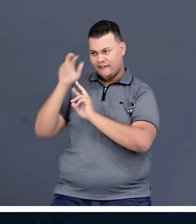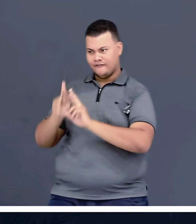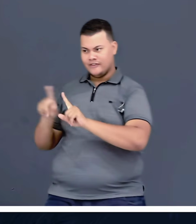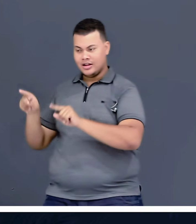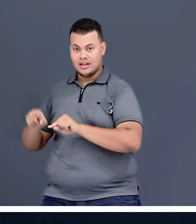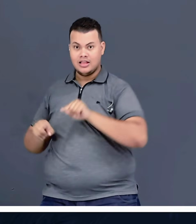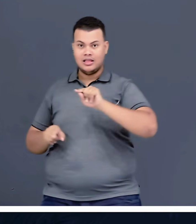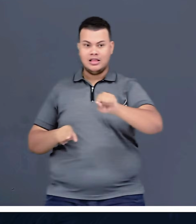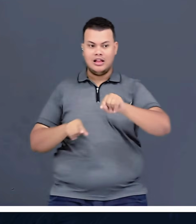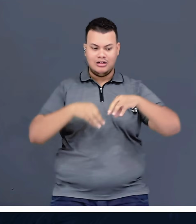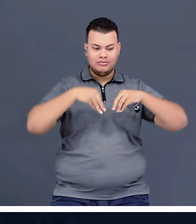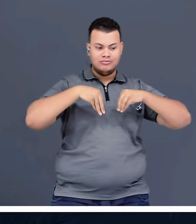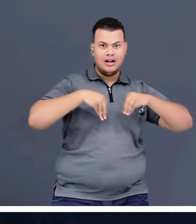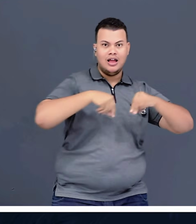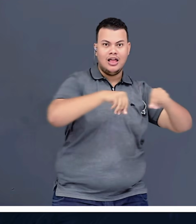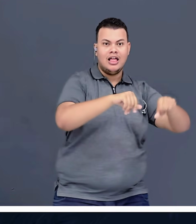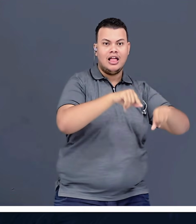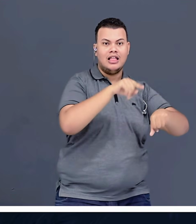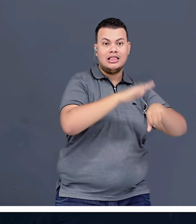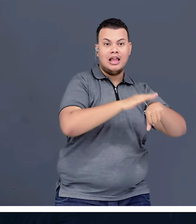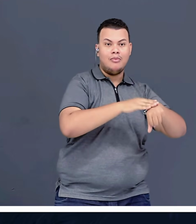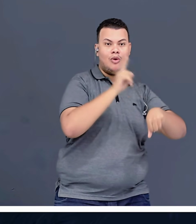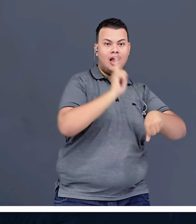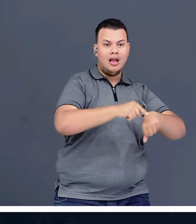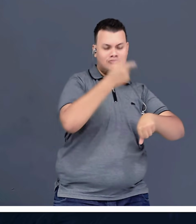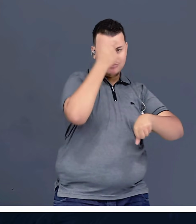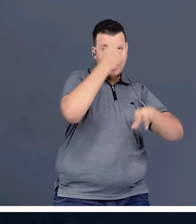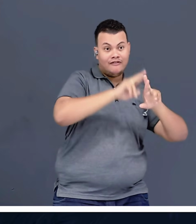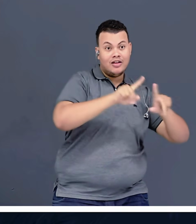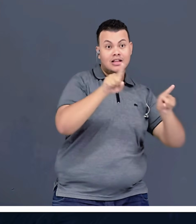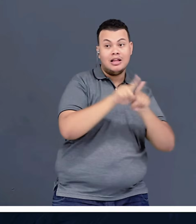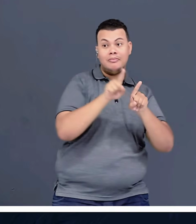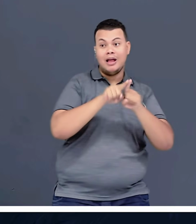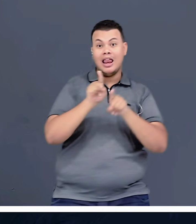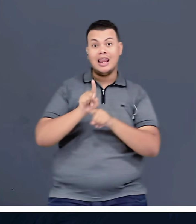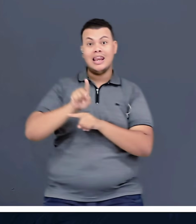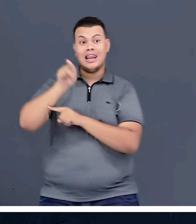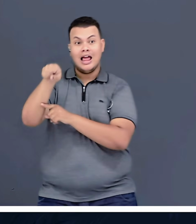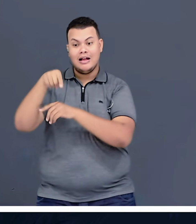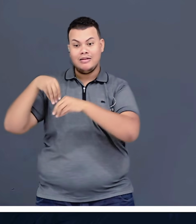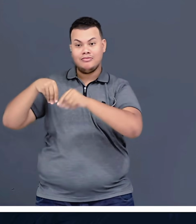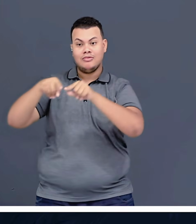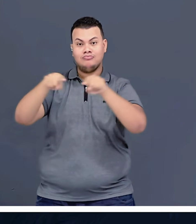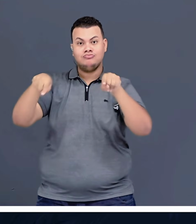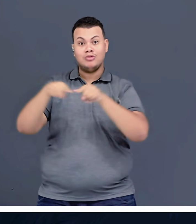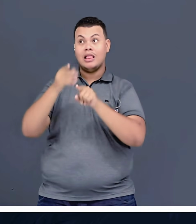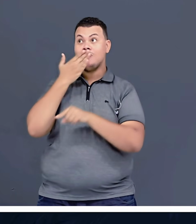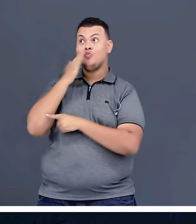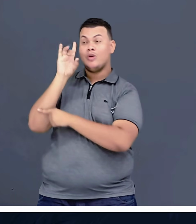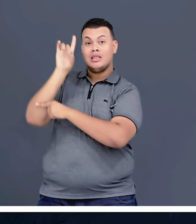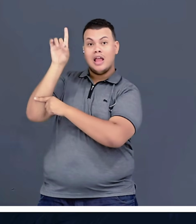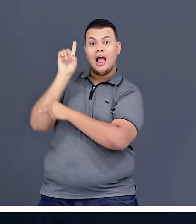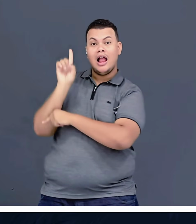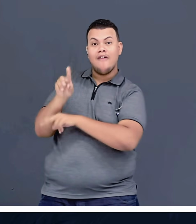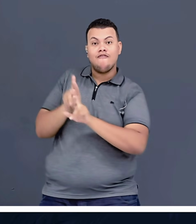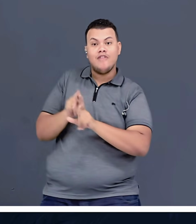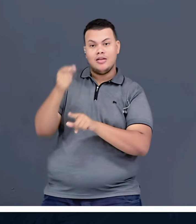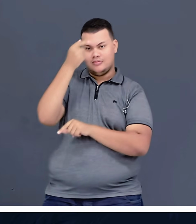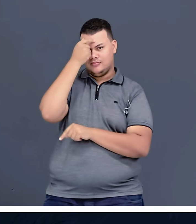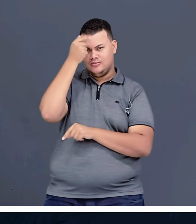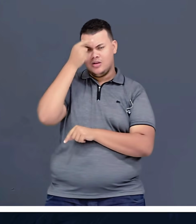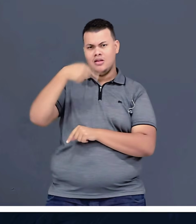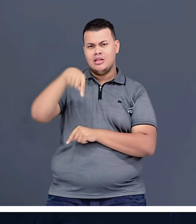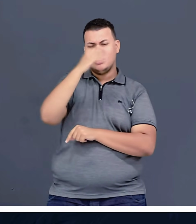no deserto é outro tipo de mentalidade. E o tempo na terra prometida é uma outra mentalidade. Então